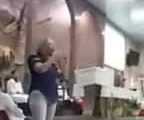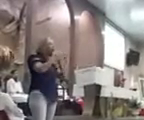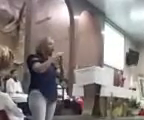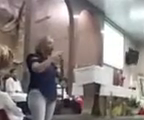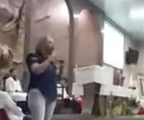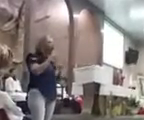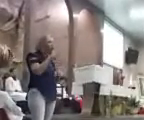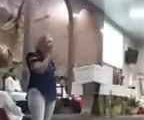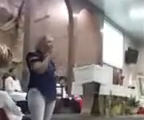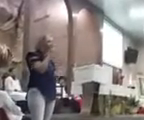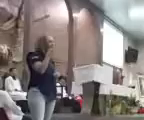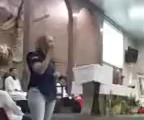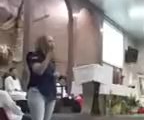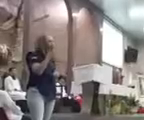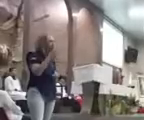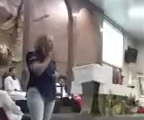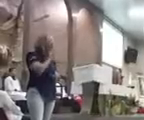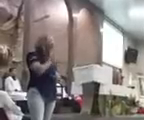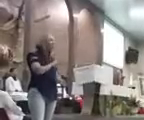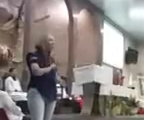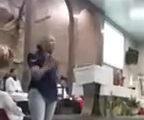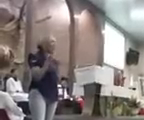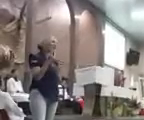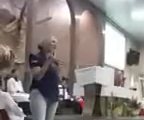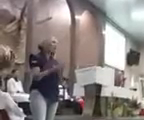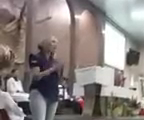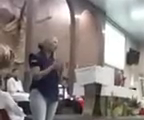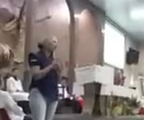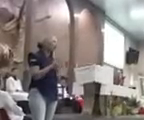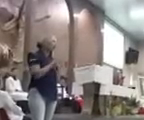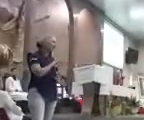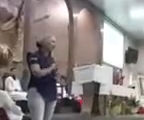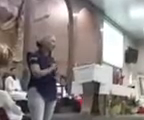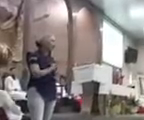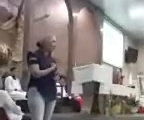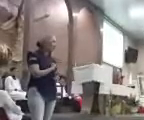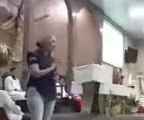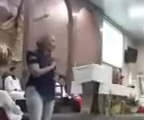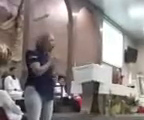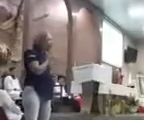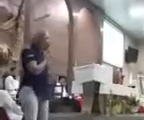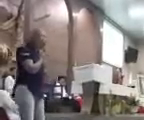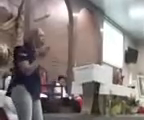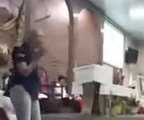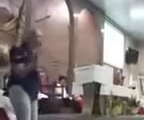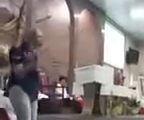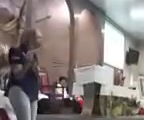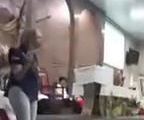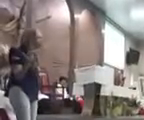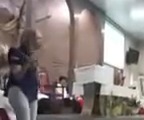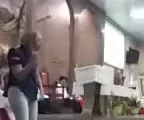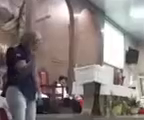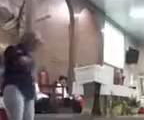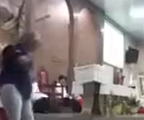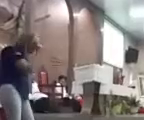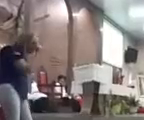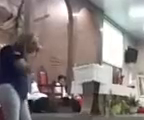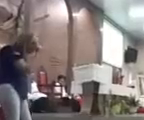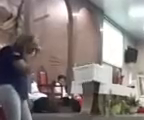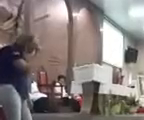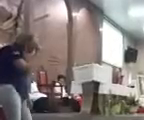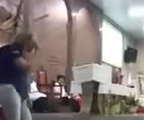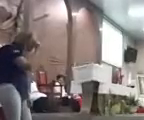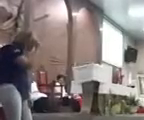você falou, padre, de muitas coisas, aquele jovem foi se levantando. Daqui a pouquinho ele tirou o boné,